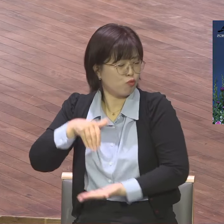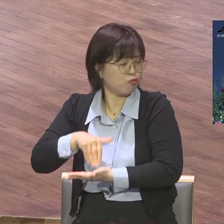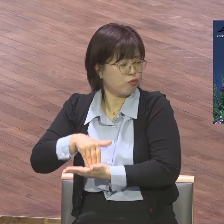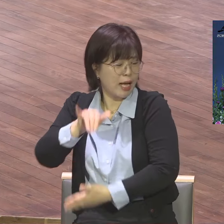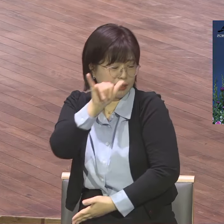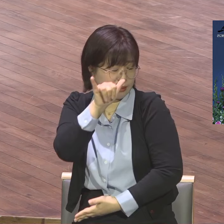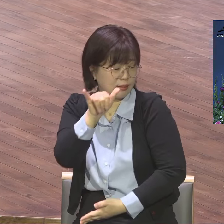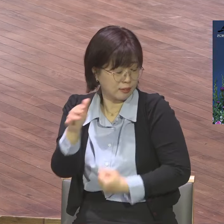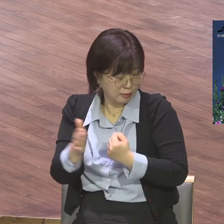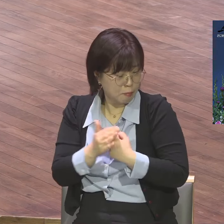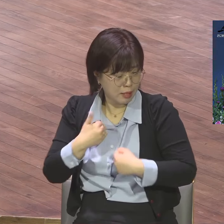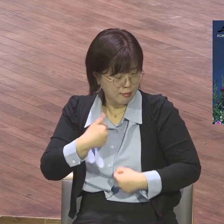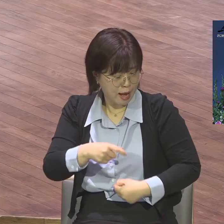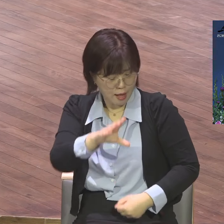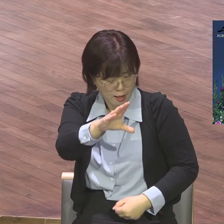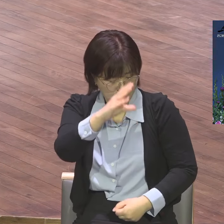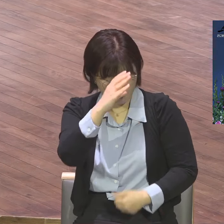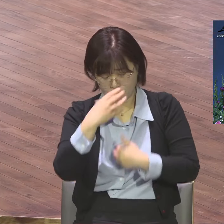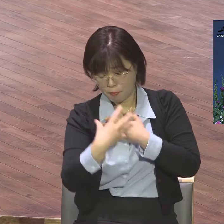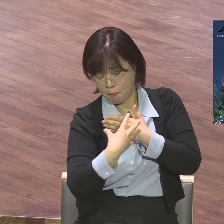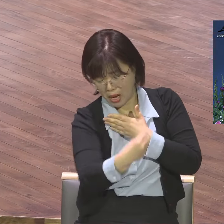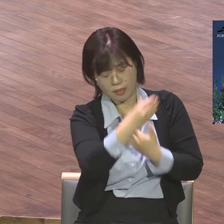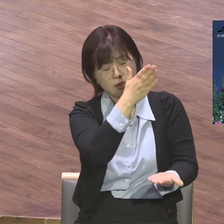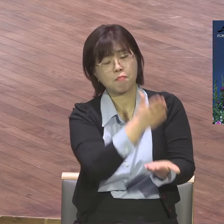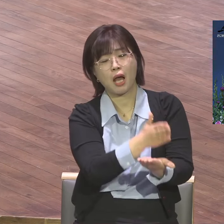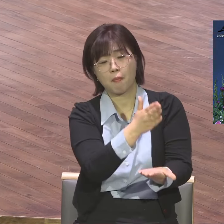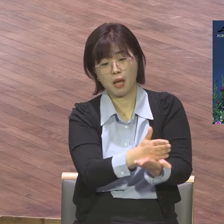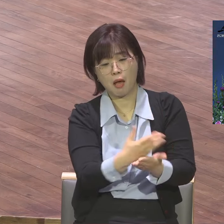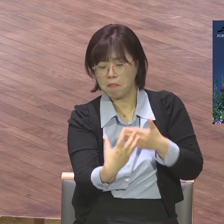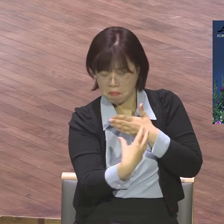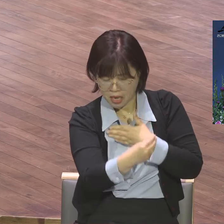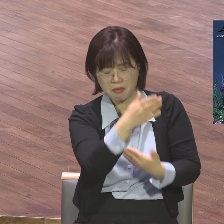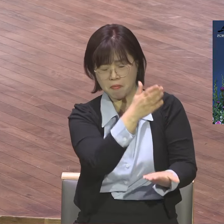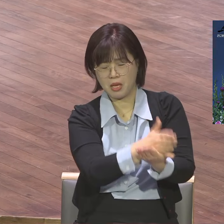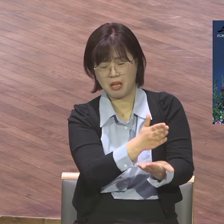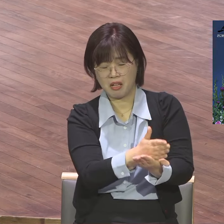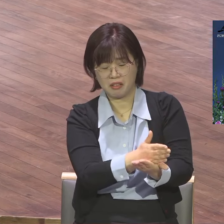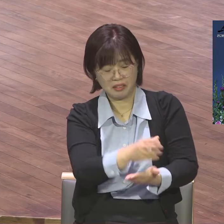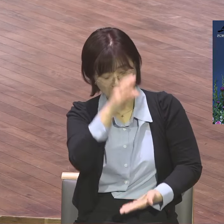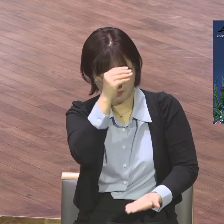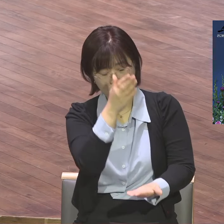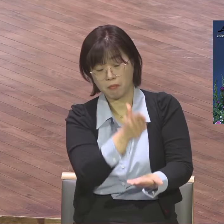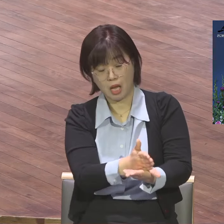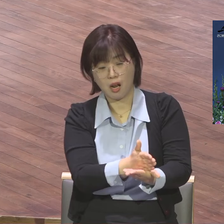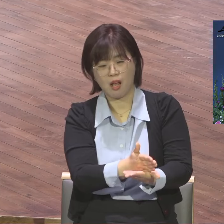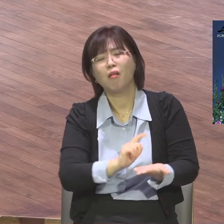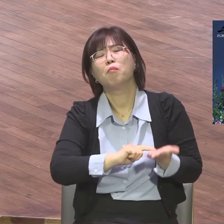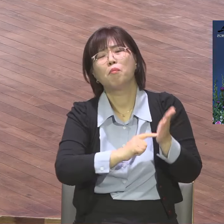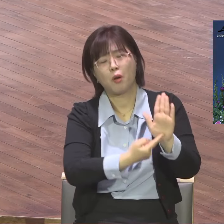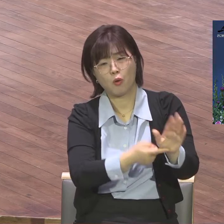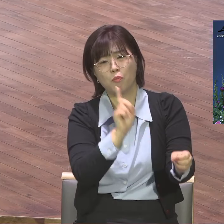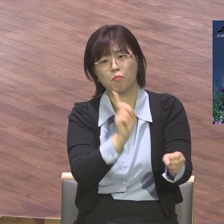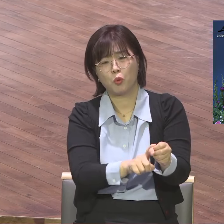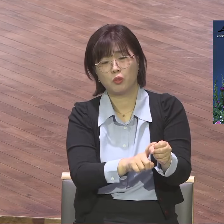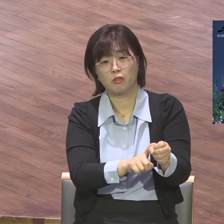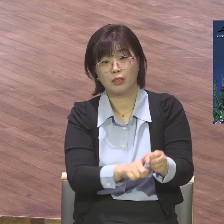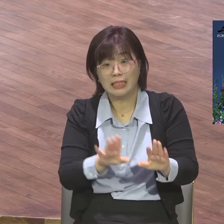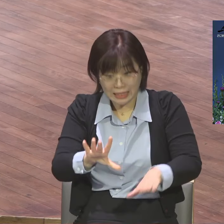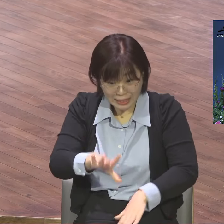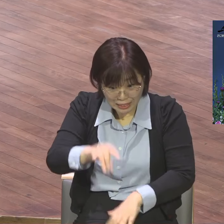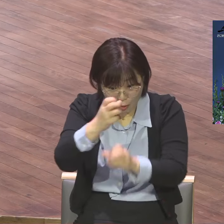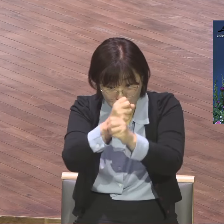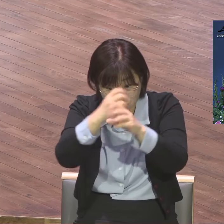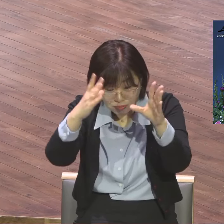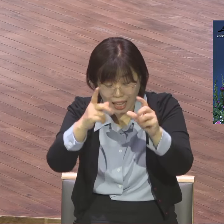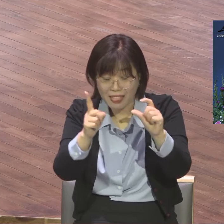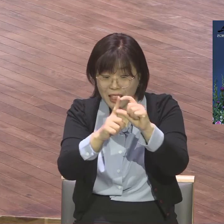교훈을 하고 있는 것입니다. 흔히 전도서를 생각하면 우리가 헛되고 헛되며 헛되고